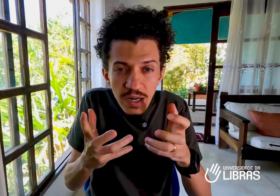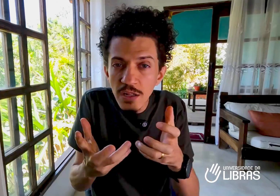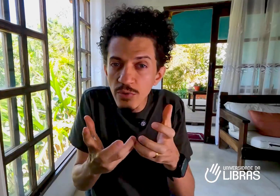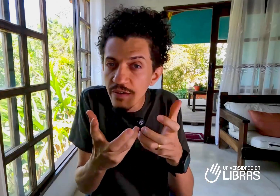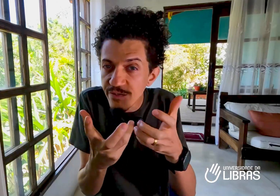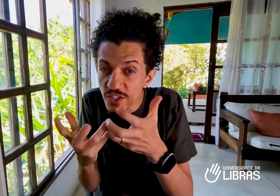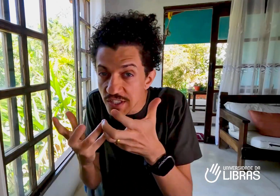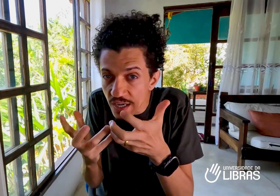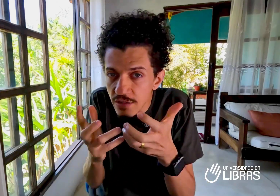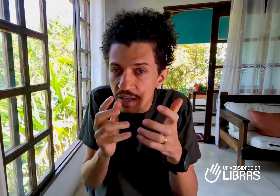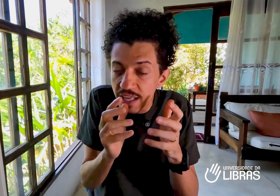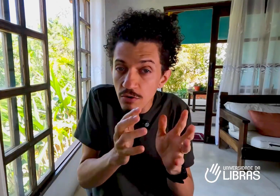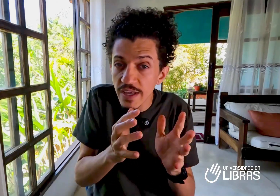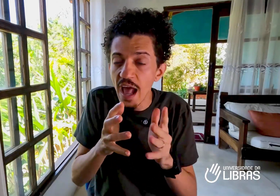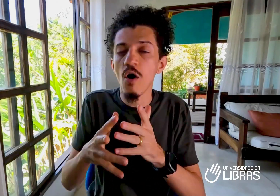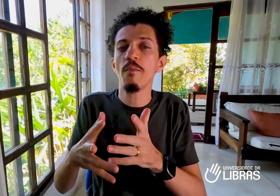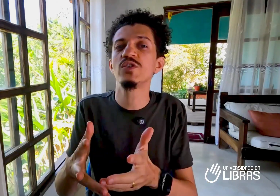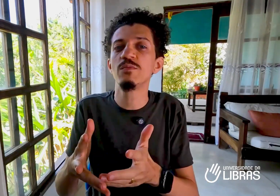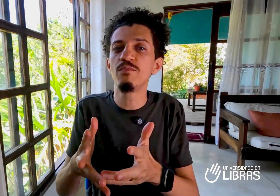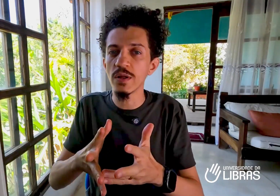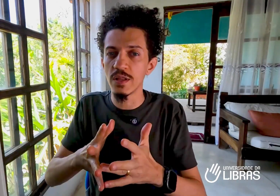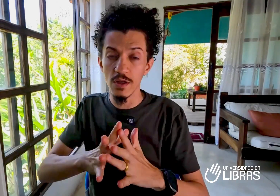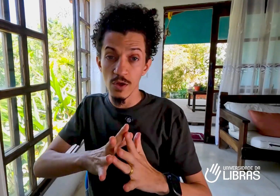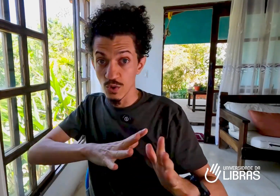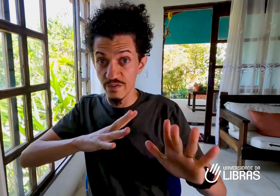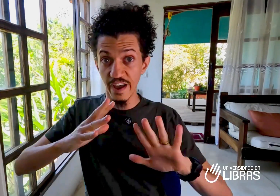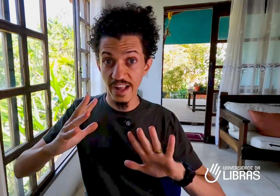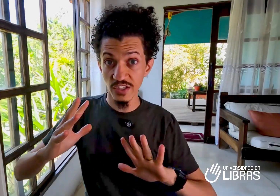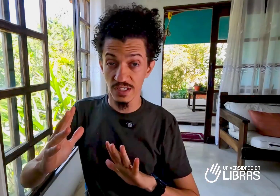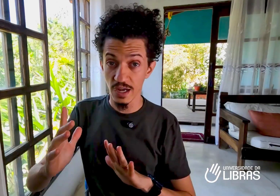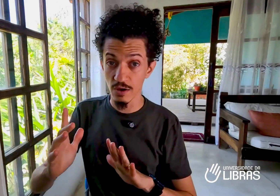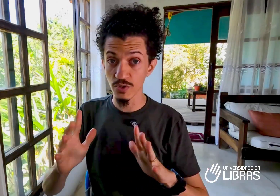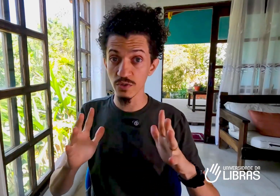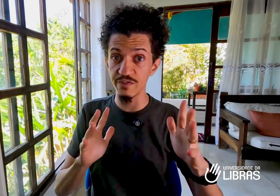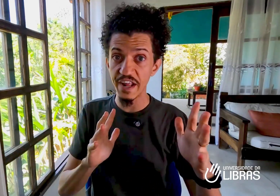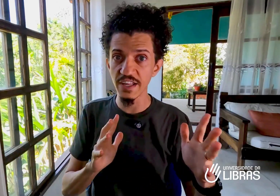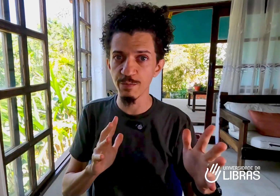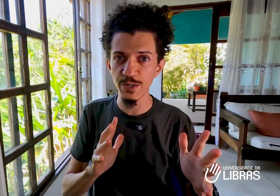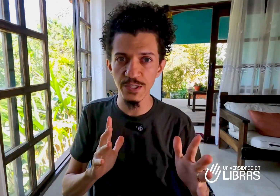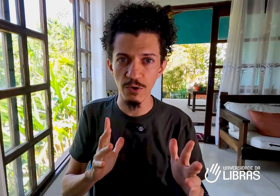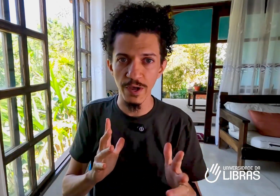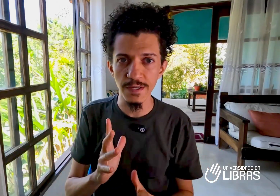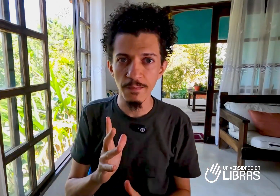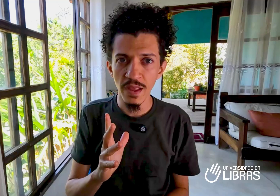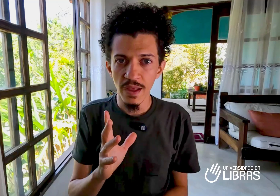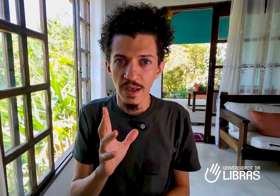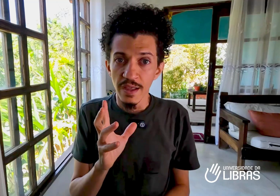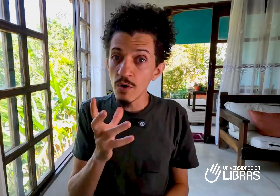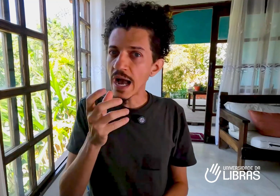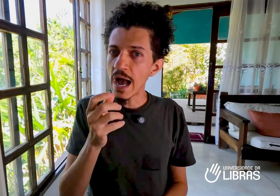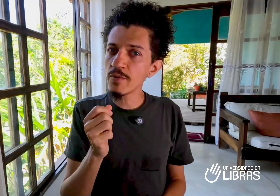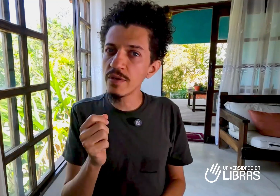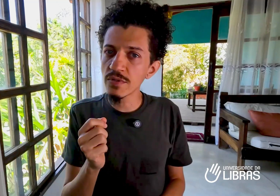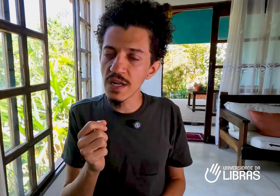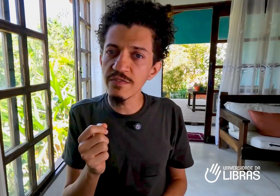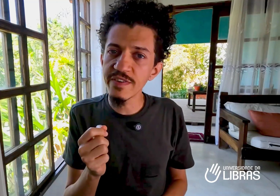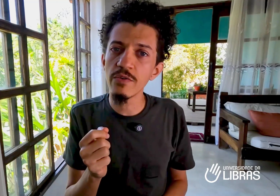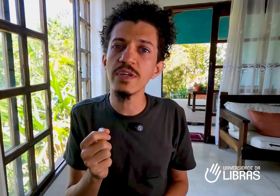mostrando e enfatizando aquilo que realmente importa, com diferentes ângulos, com diferentes posições. Eu capto que os classificadores